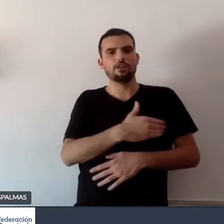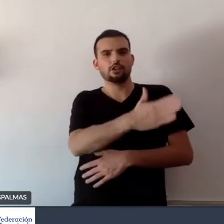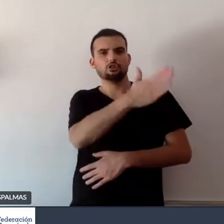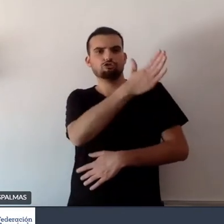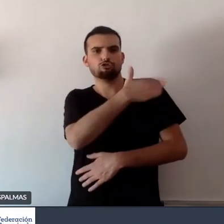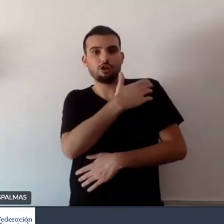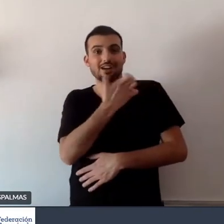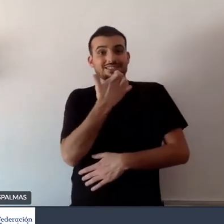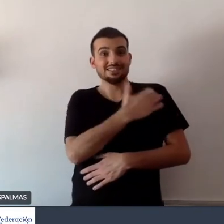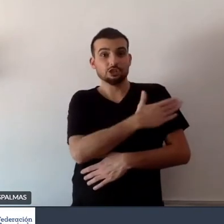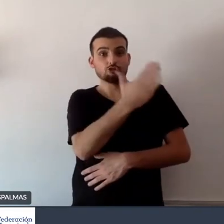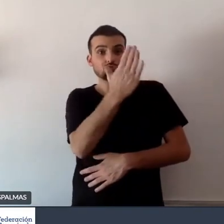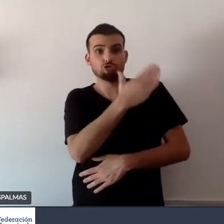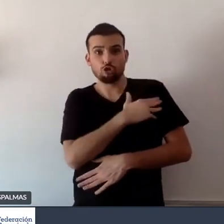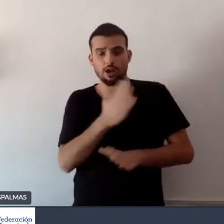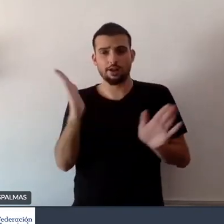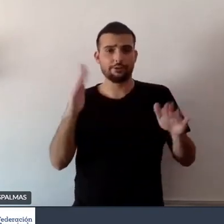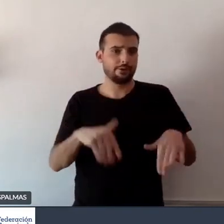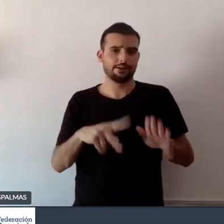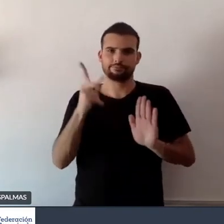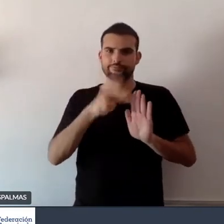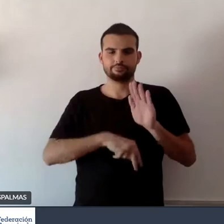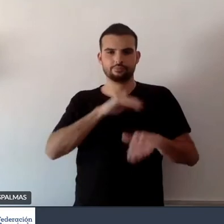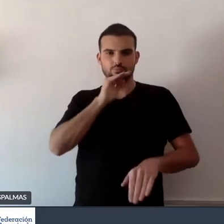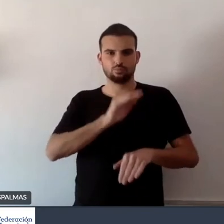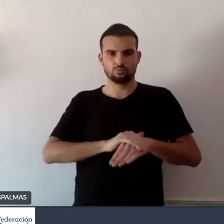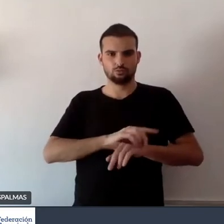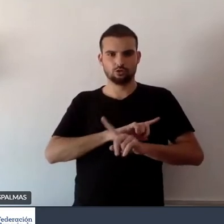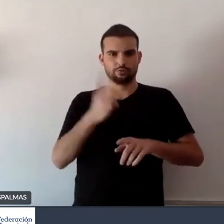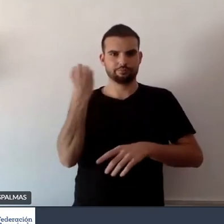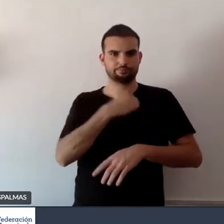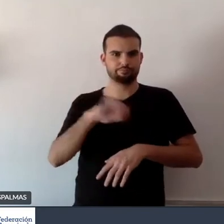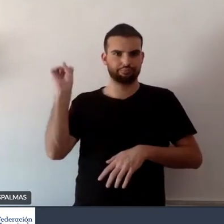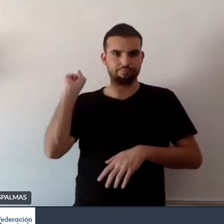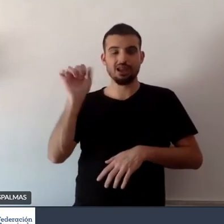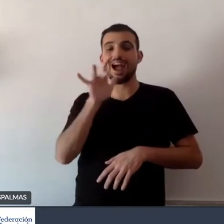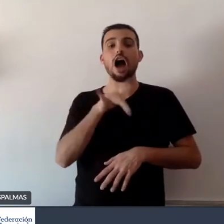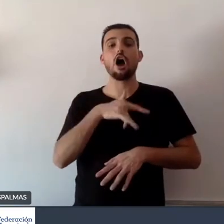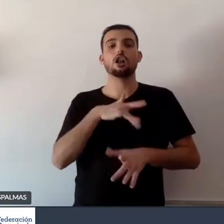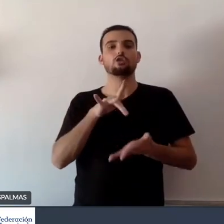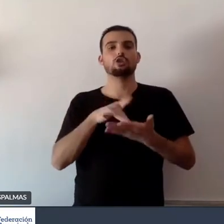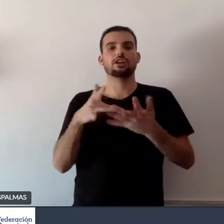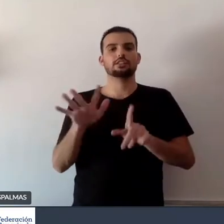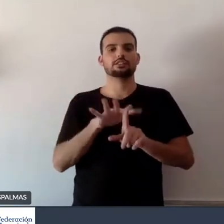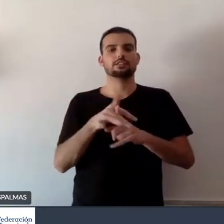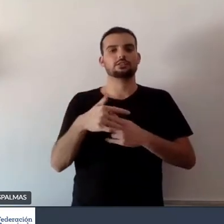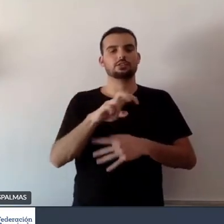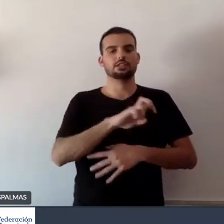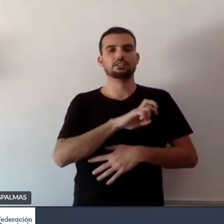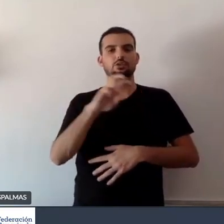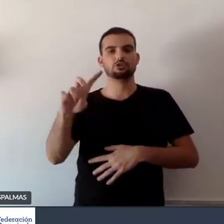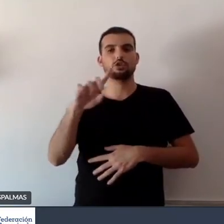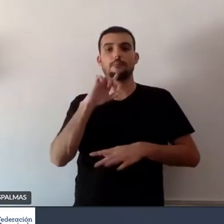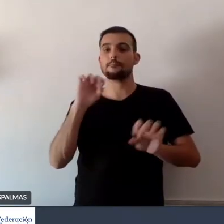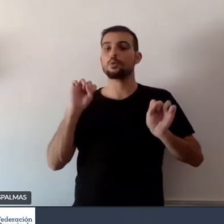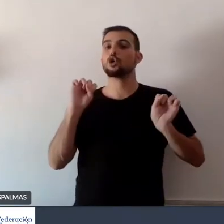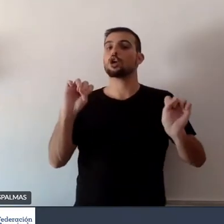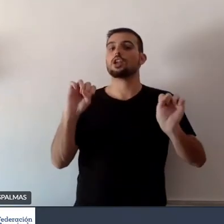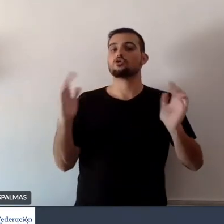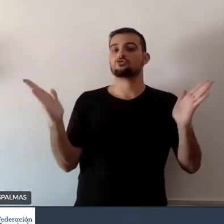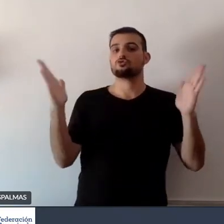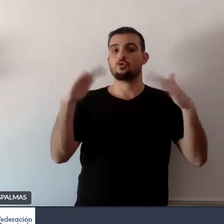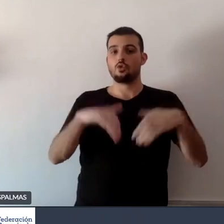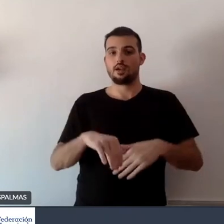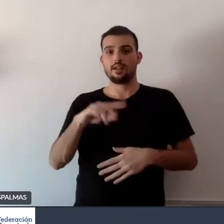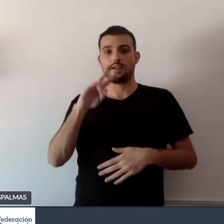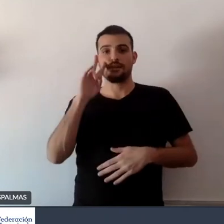situación de ventaja. Aquí tenemos otra situación, esto lo vemos de nuevo. No hay bloqueo, el defensor del base está